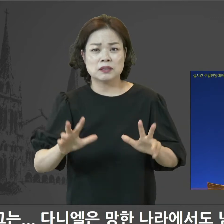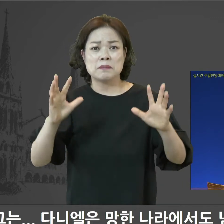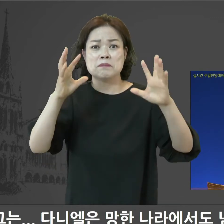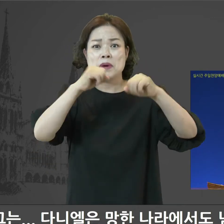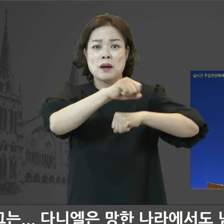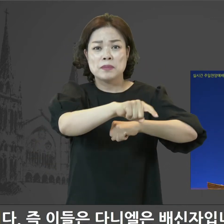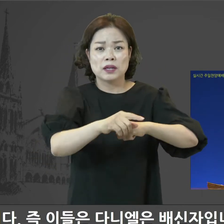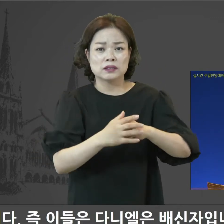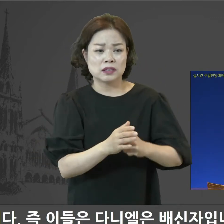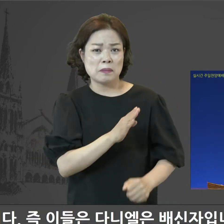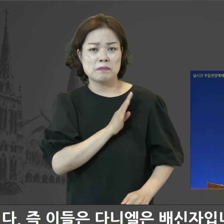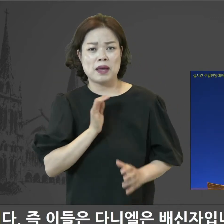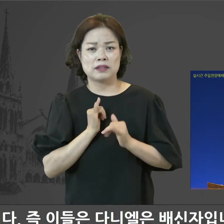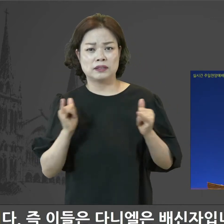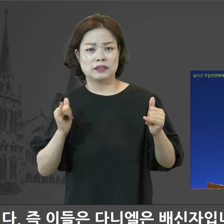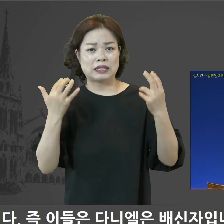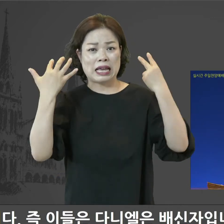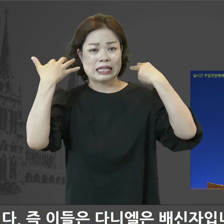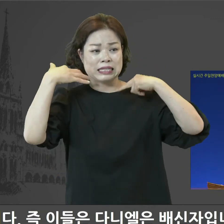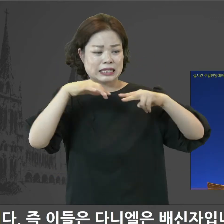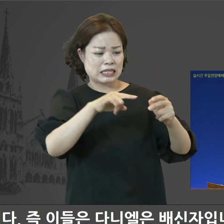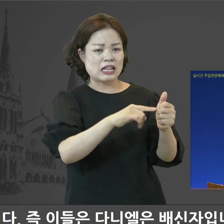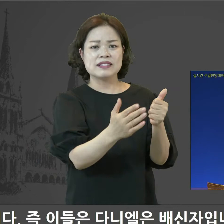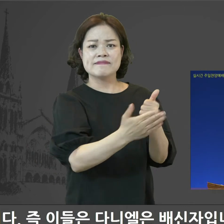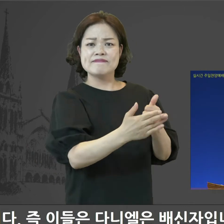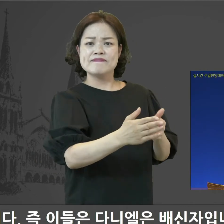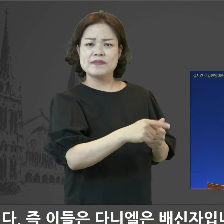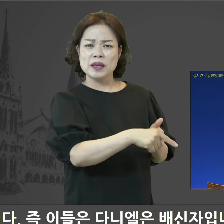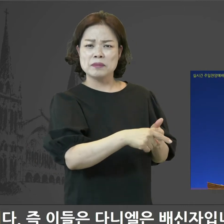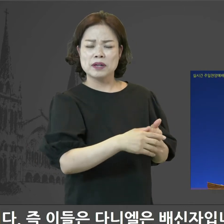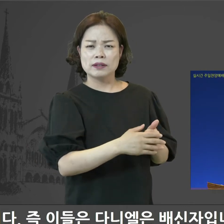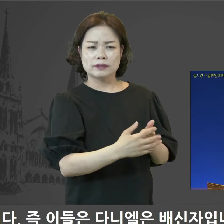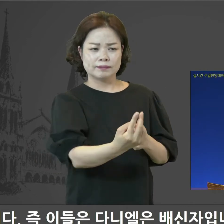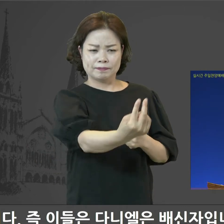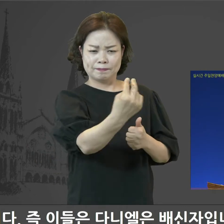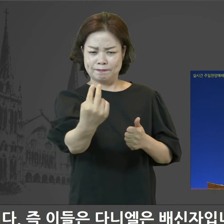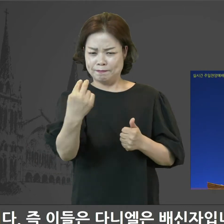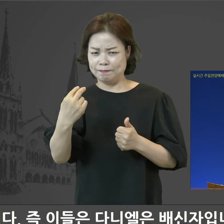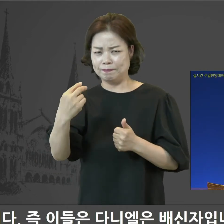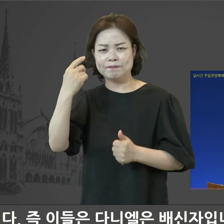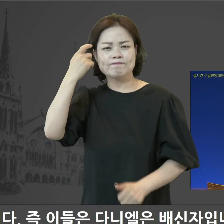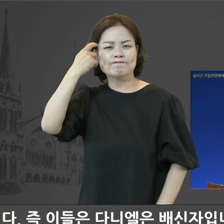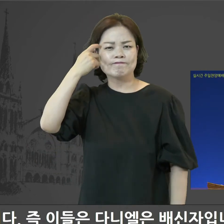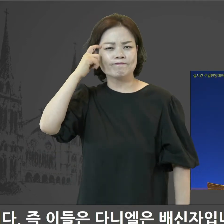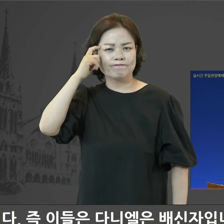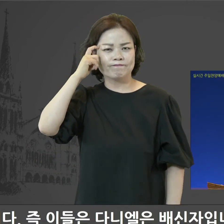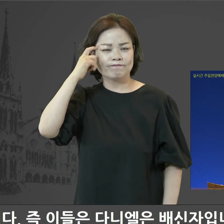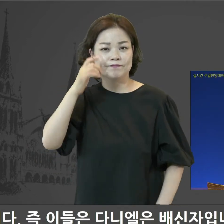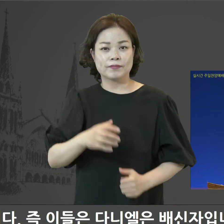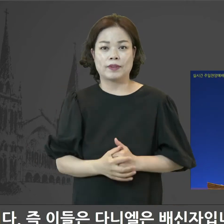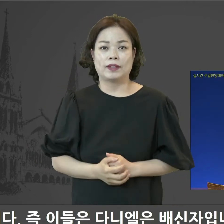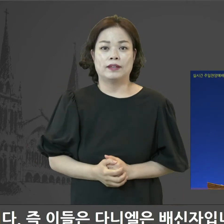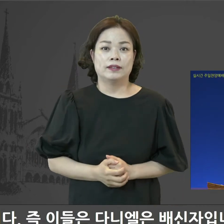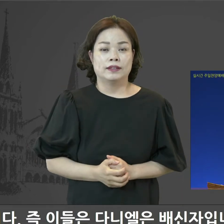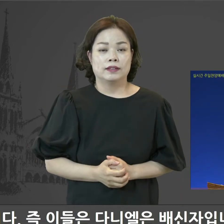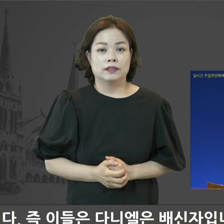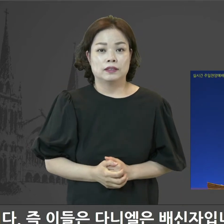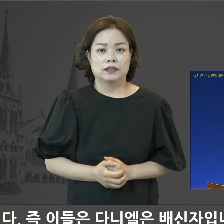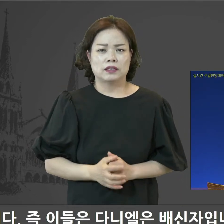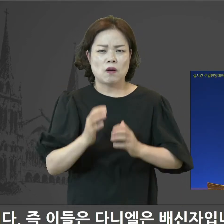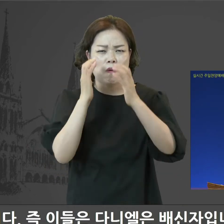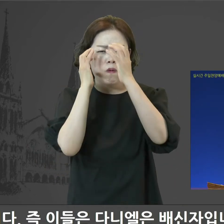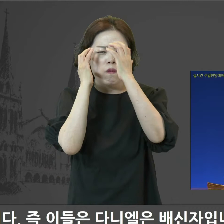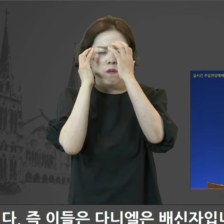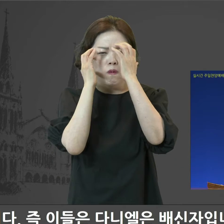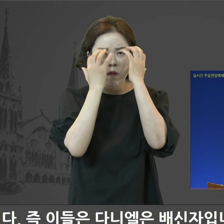망하면 이 배신자인 다니엘 때문일 거다. 이런 생각들을 충분히 했을 것 같습니다. 이런